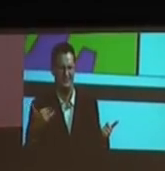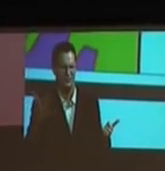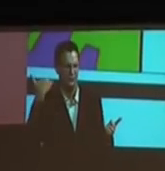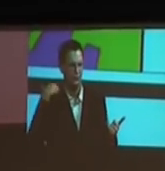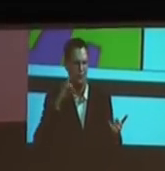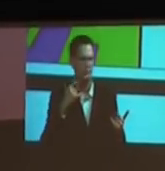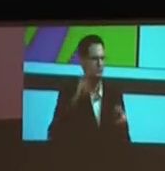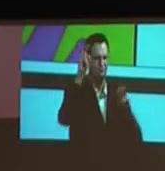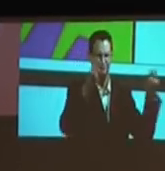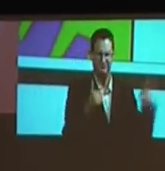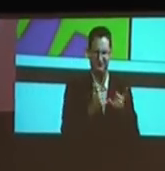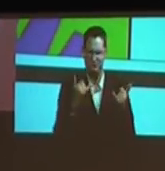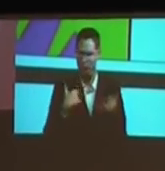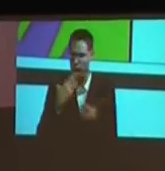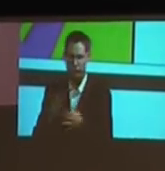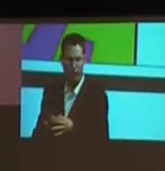bringen.